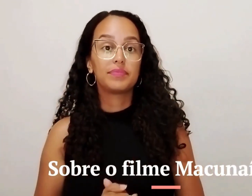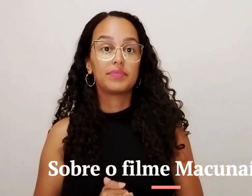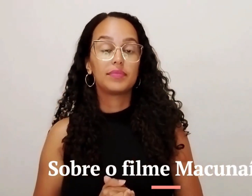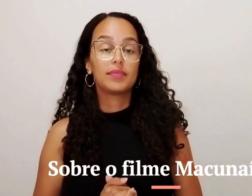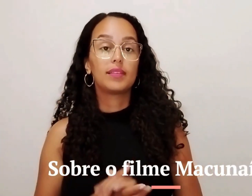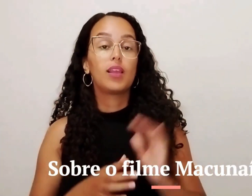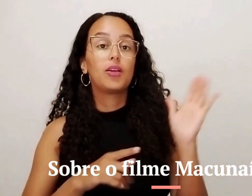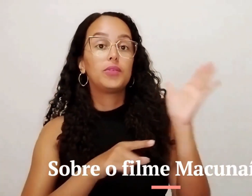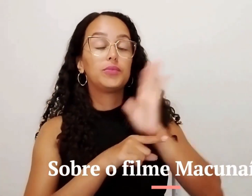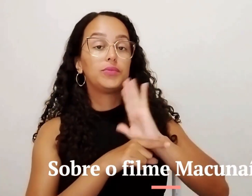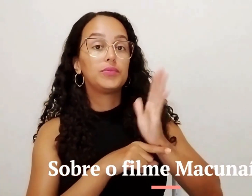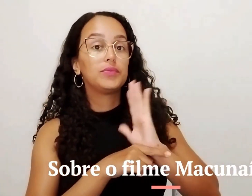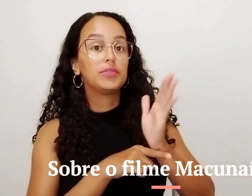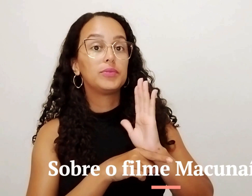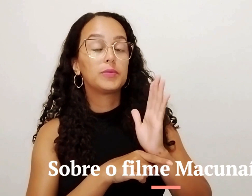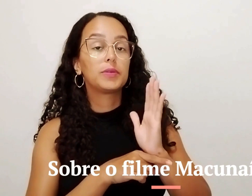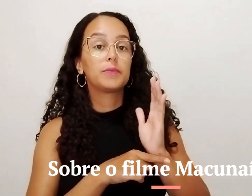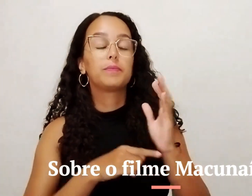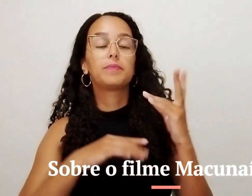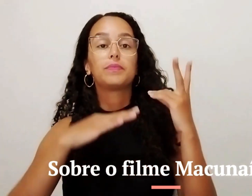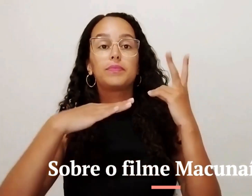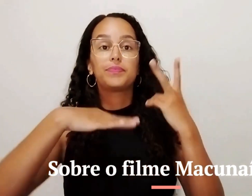foi adaptado para o cinema em